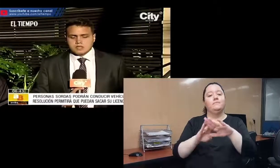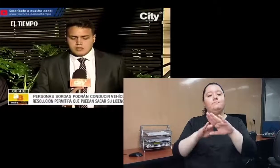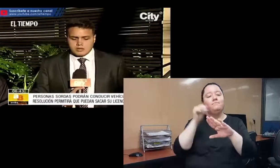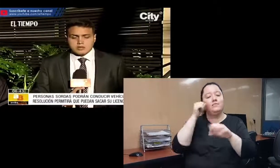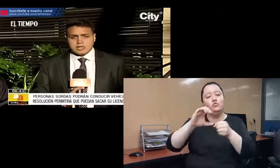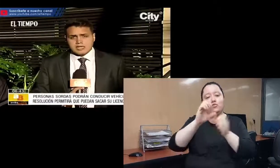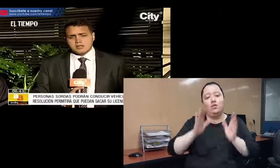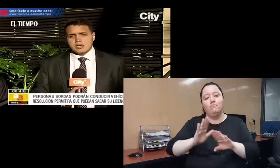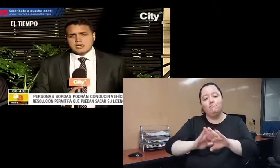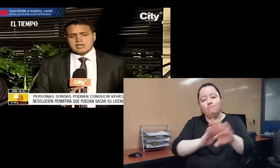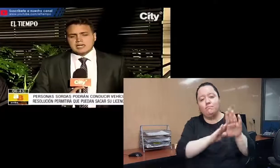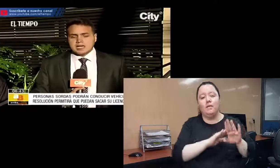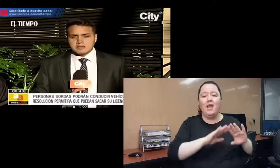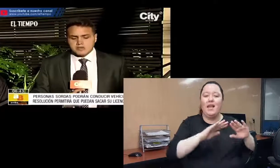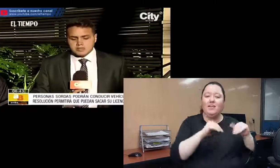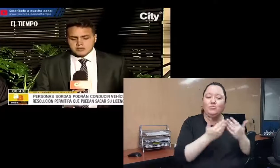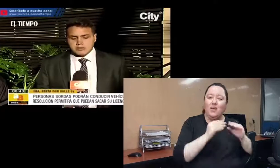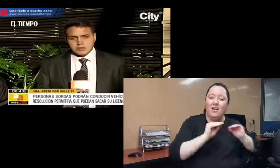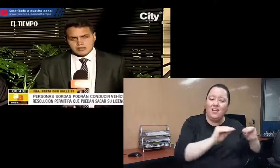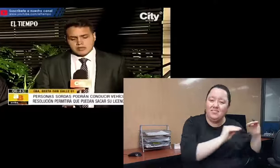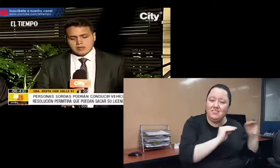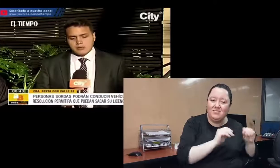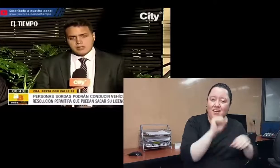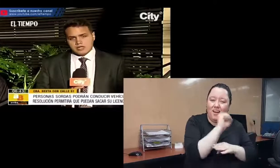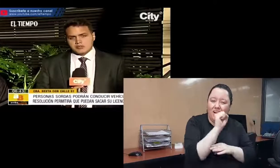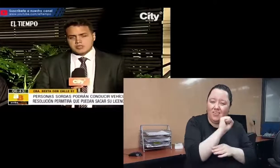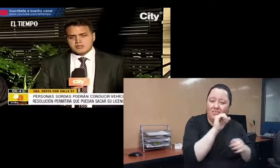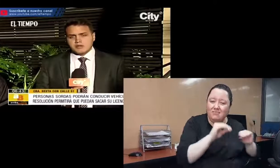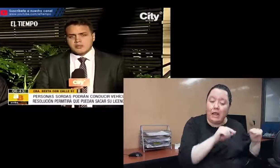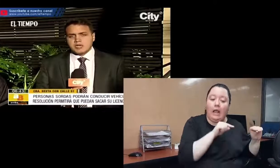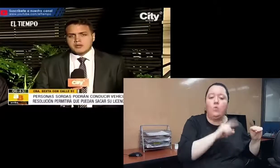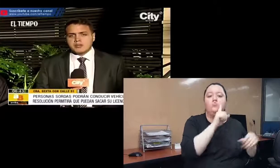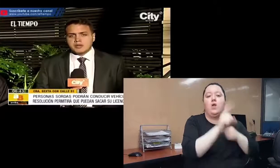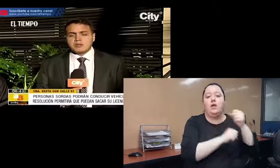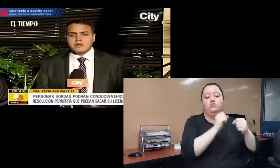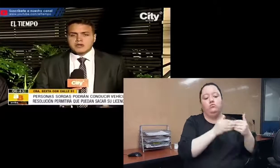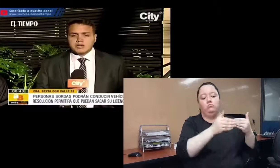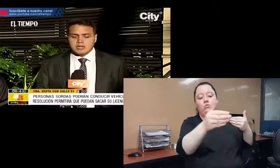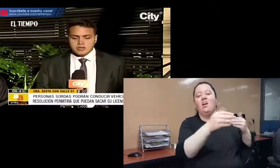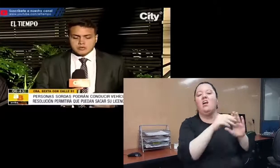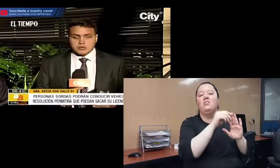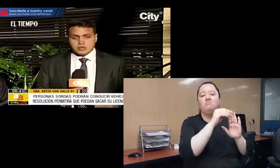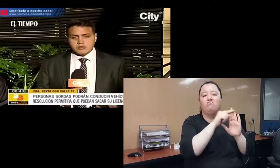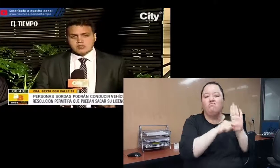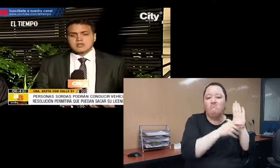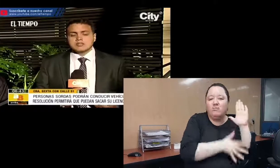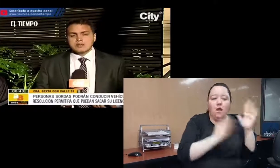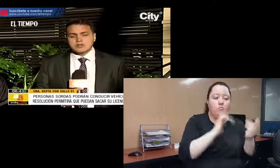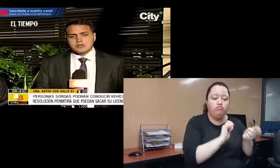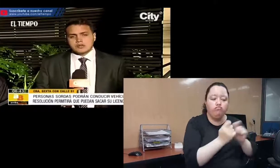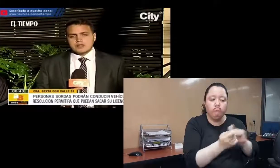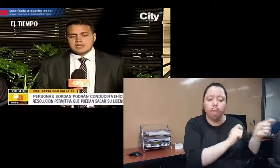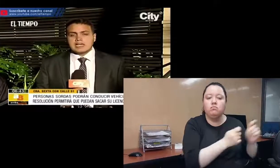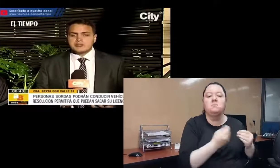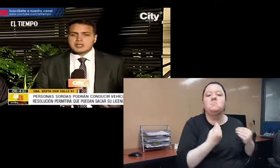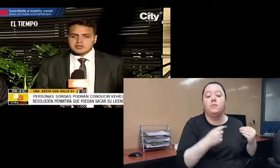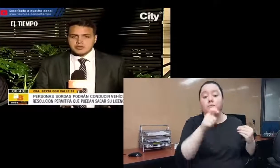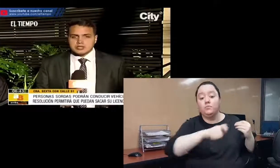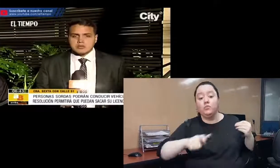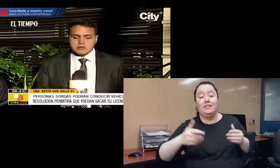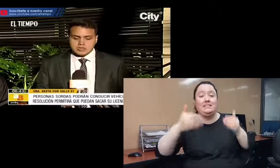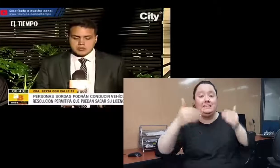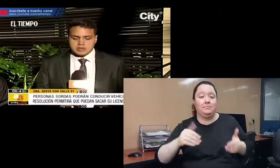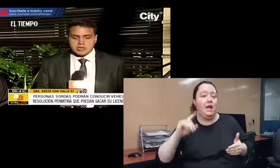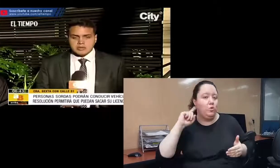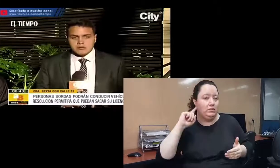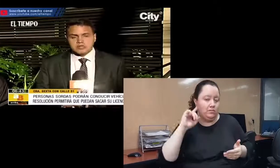Recordarle a la ciudadanía que las escuelas de conducción tendrán un año específico para poder modificar su currículum de estudios con el fin de que las personas con